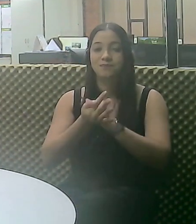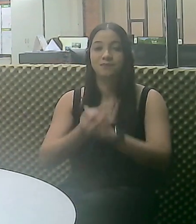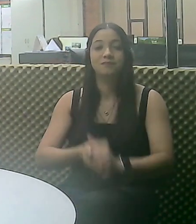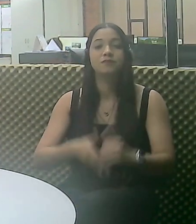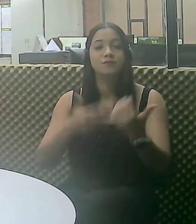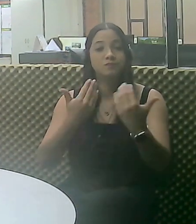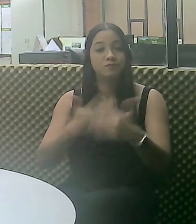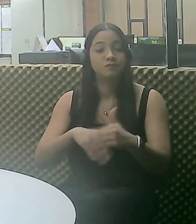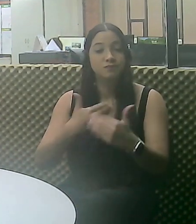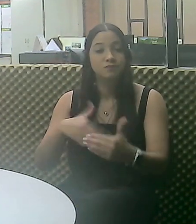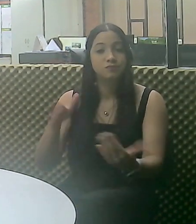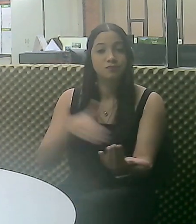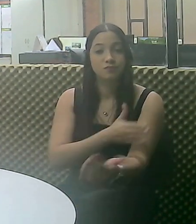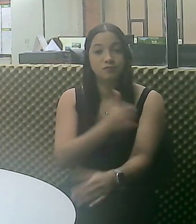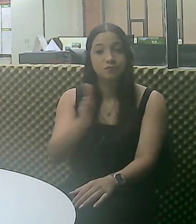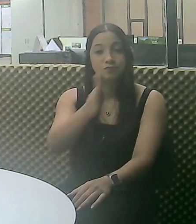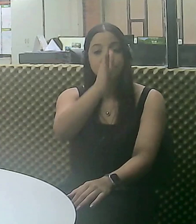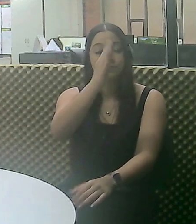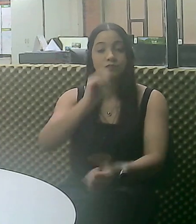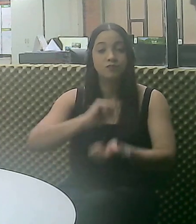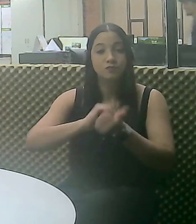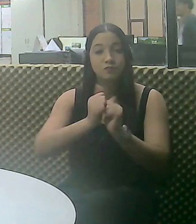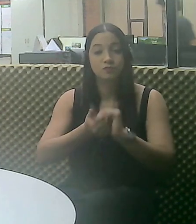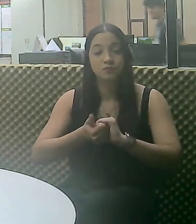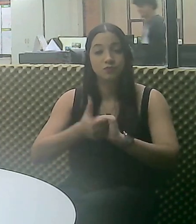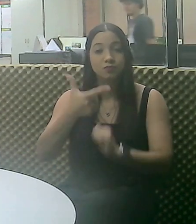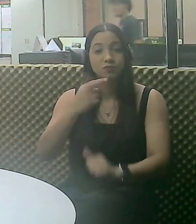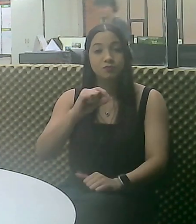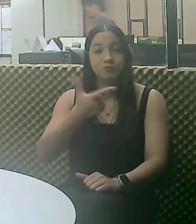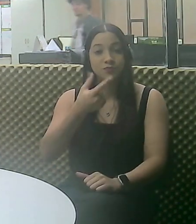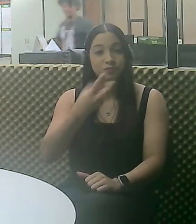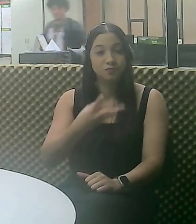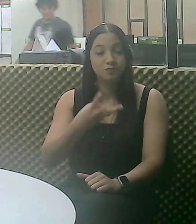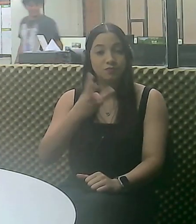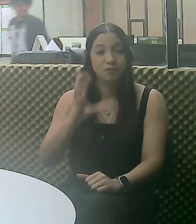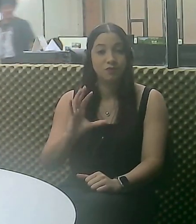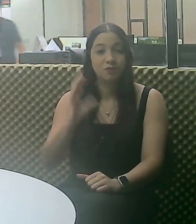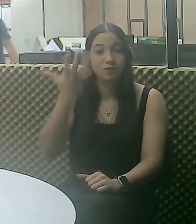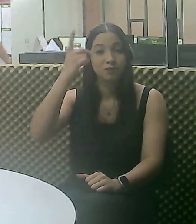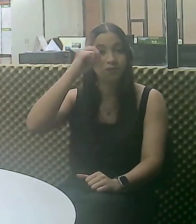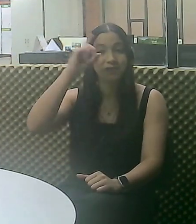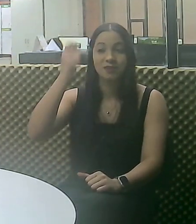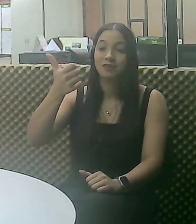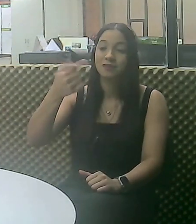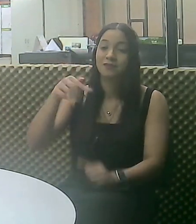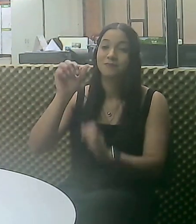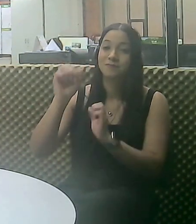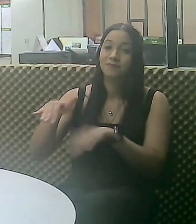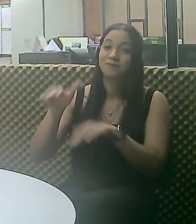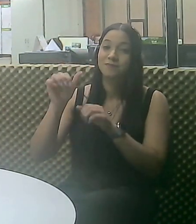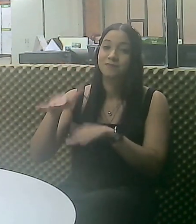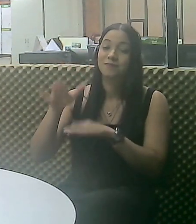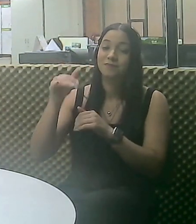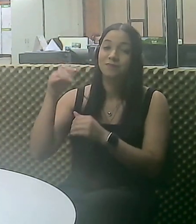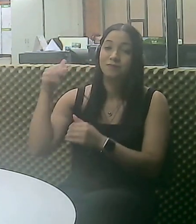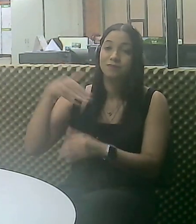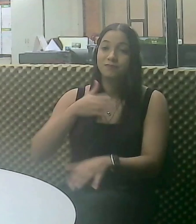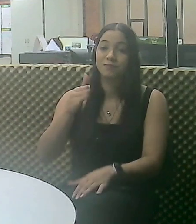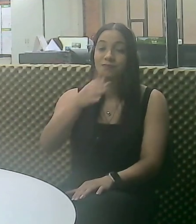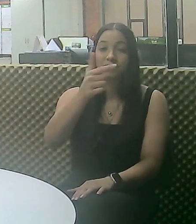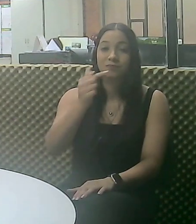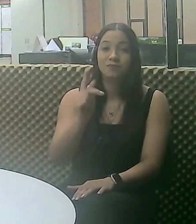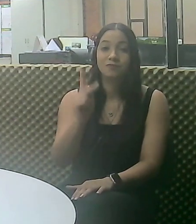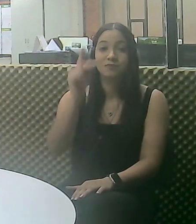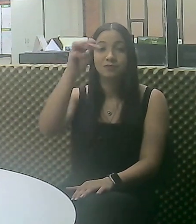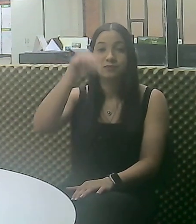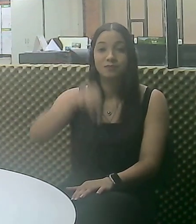que integra o circuito de corridas da Fundação em 2023, será realizada no dia 17 de setembro, com percurso de 7